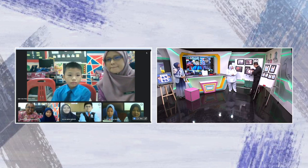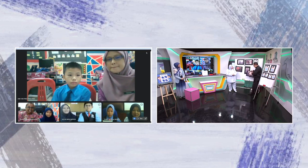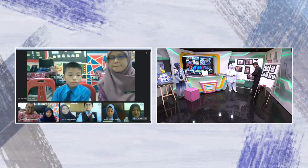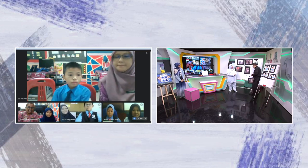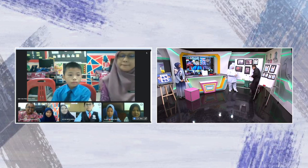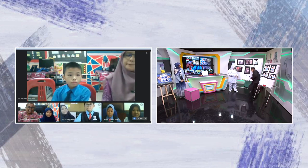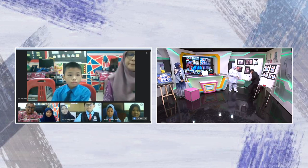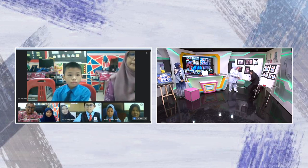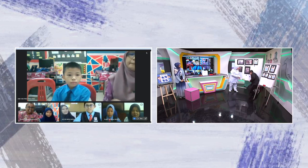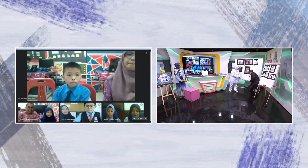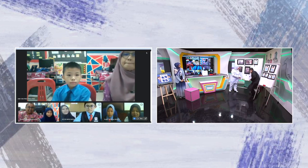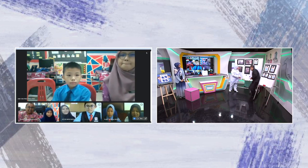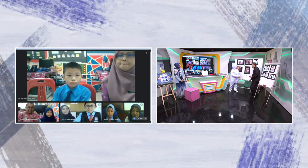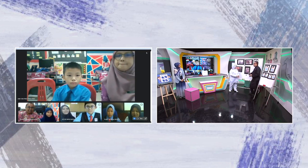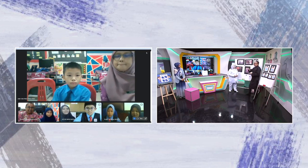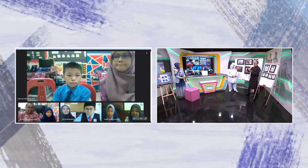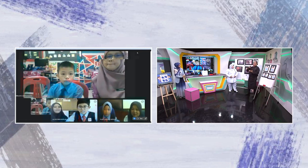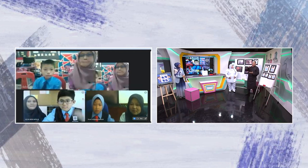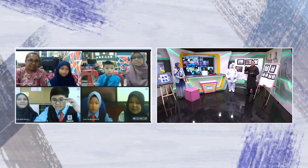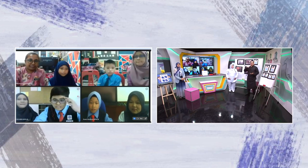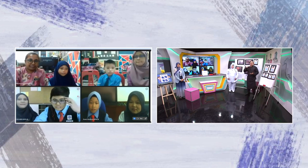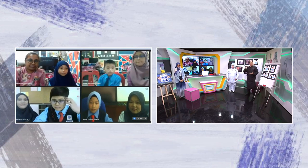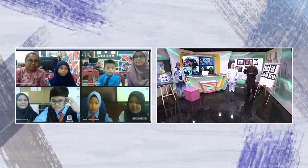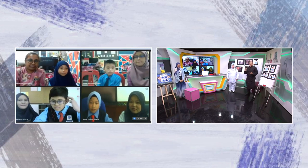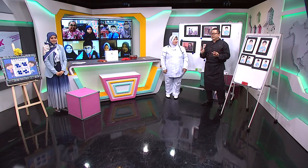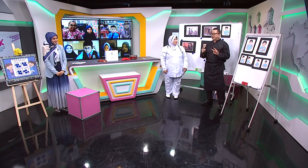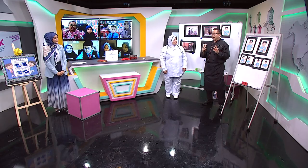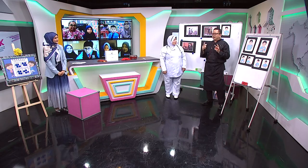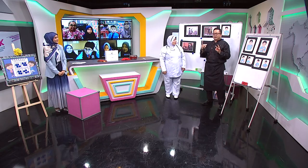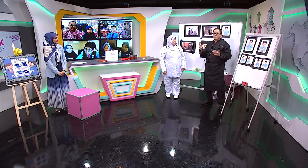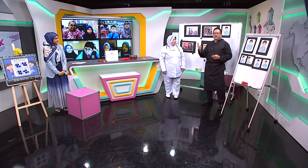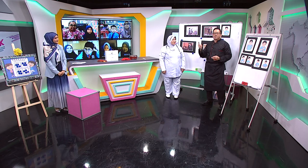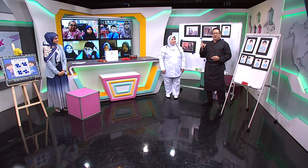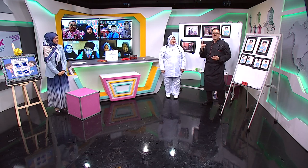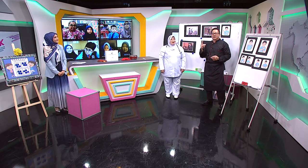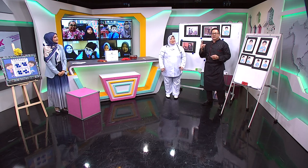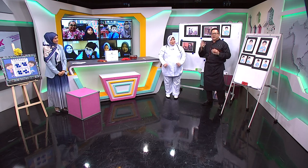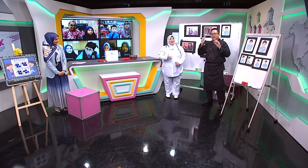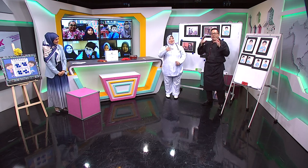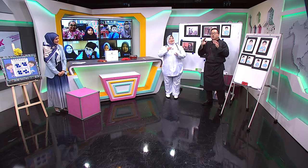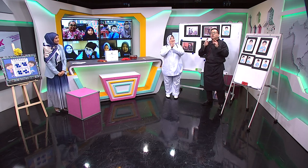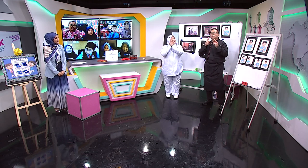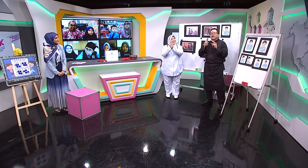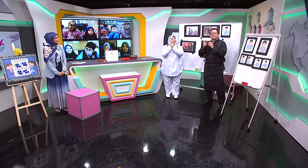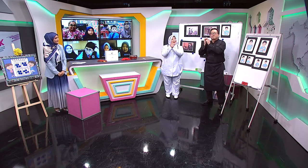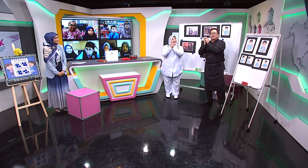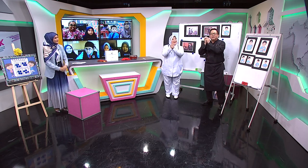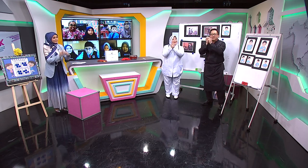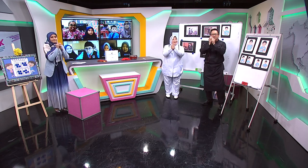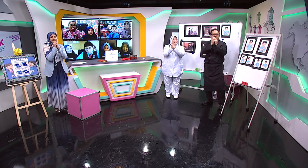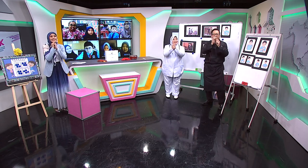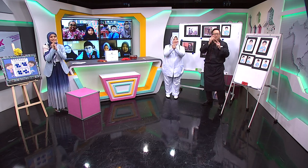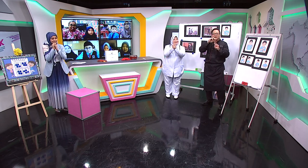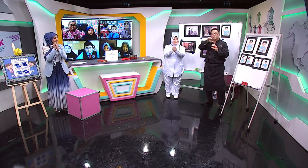Pandai. Ya. Okey. Semua murid-murid sangat hebat. Cikgu ucap